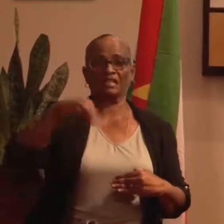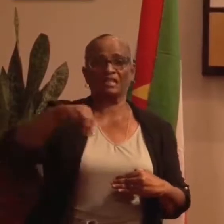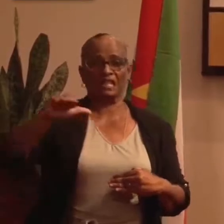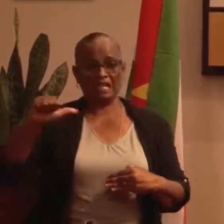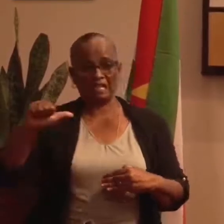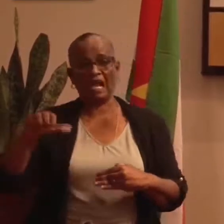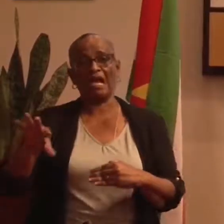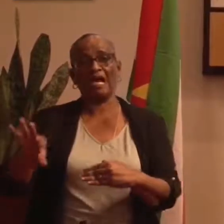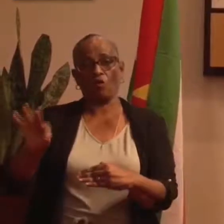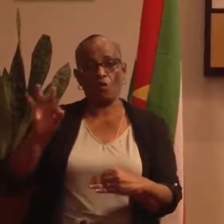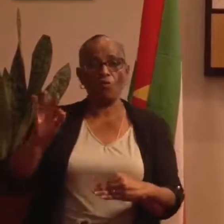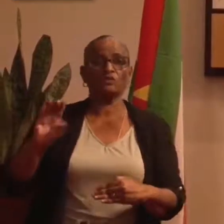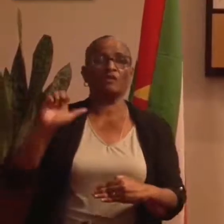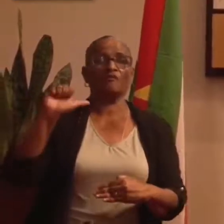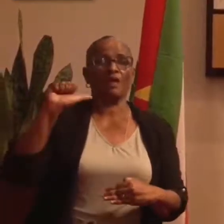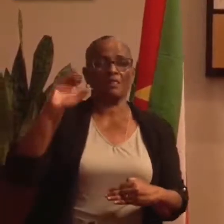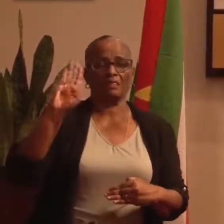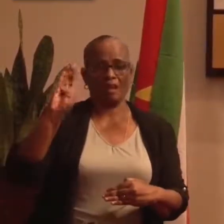ABOP-gelederen.